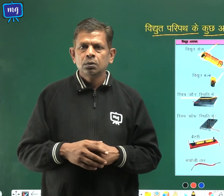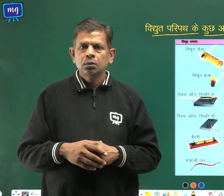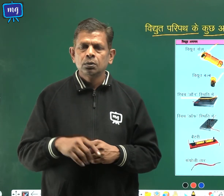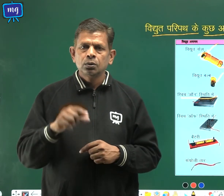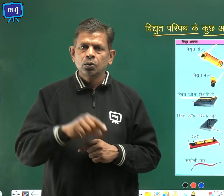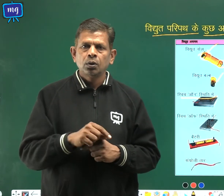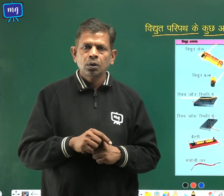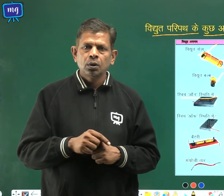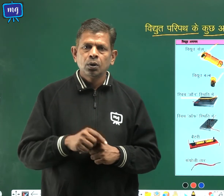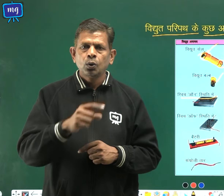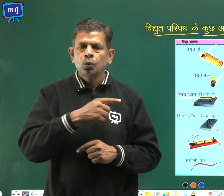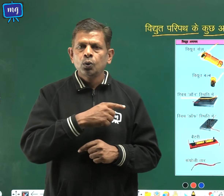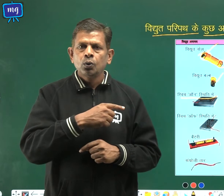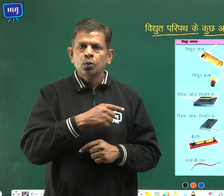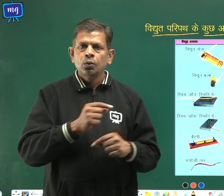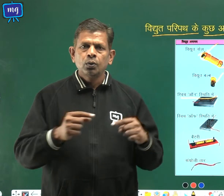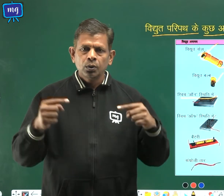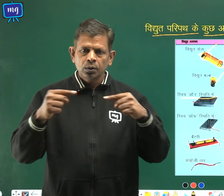तो इसमें दोनों टर्मिनल